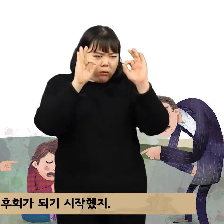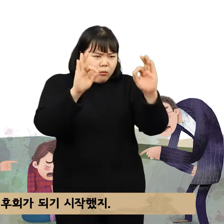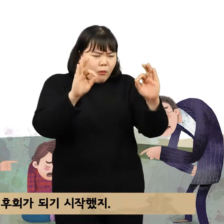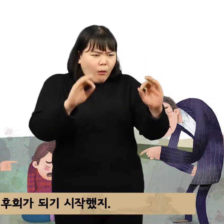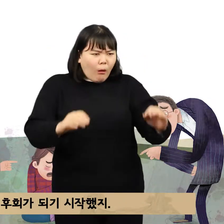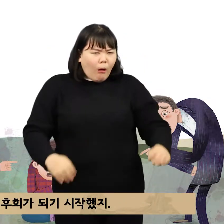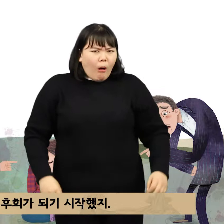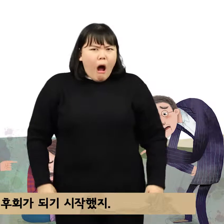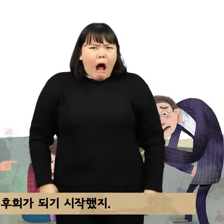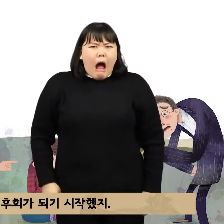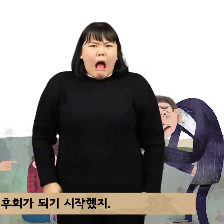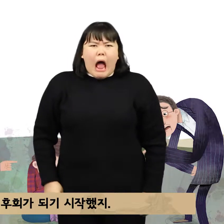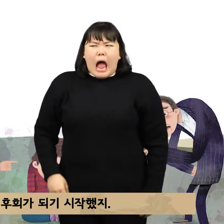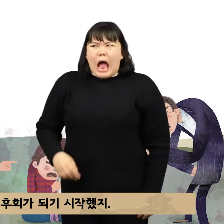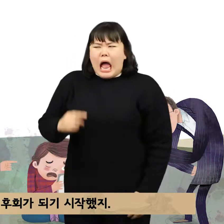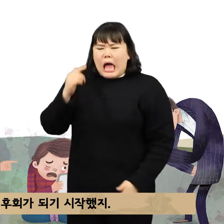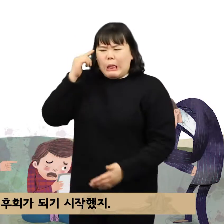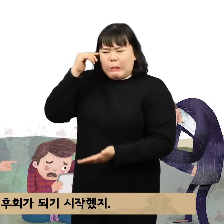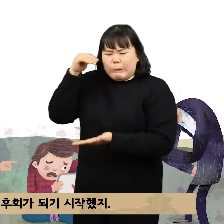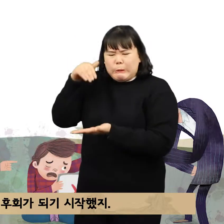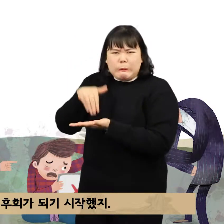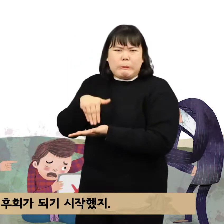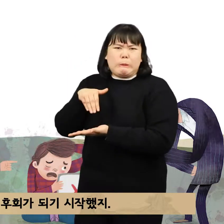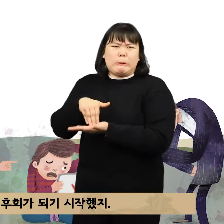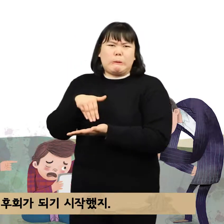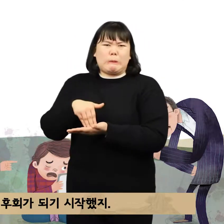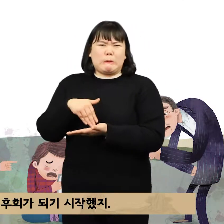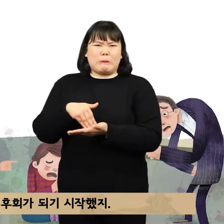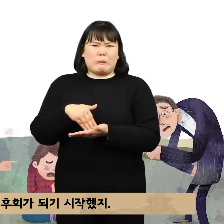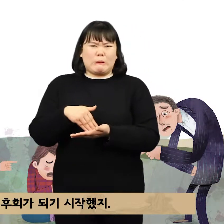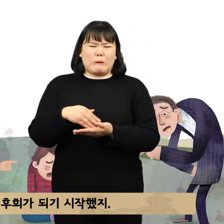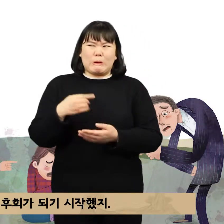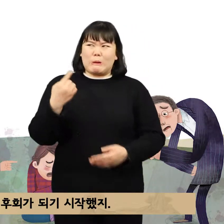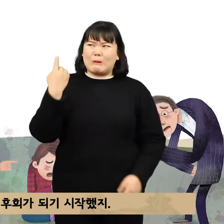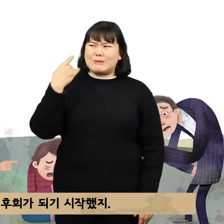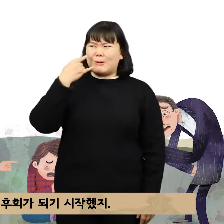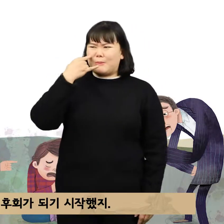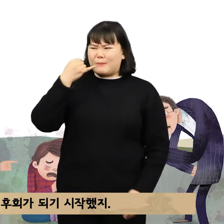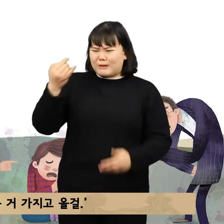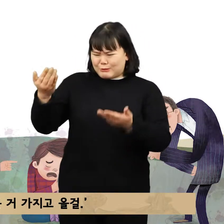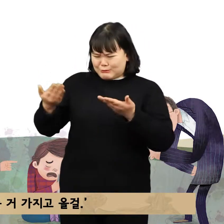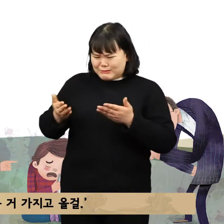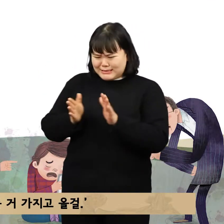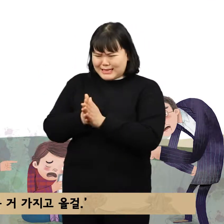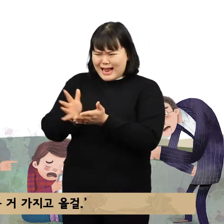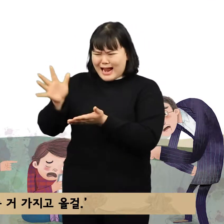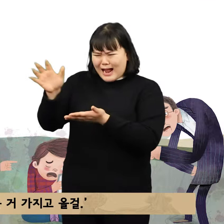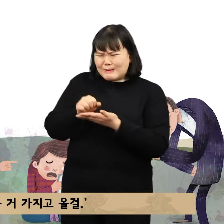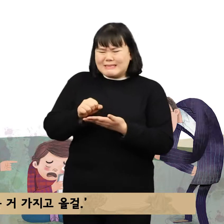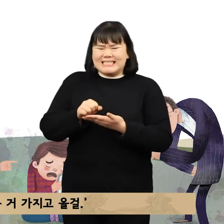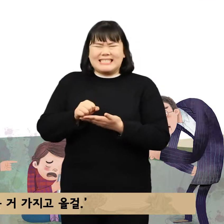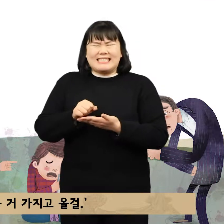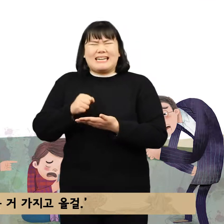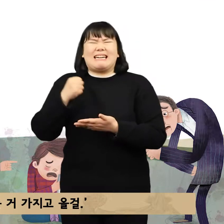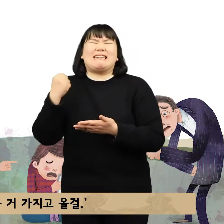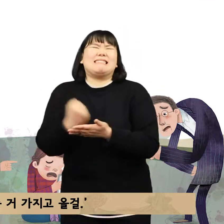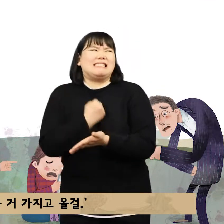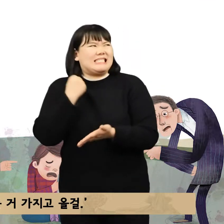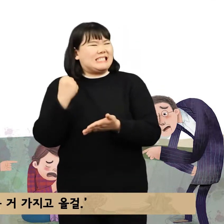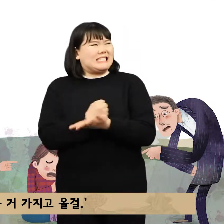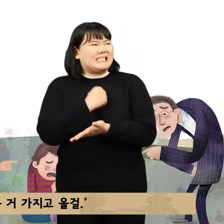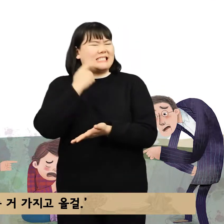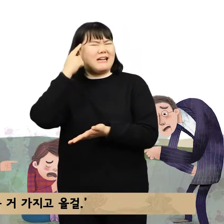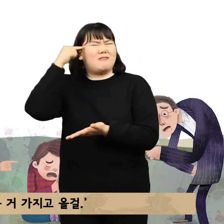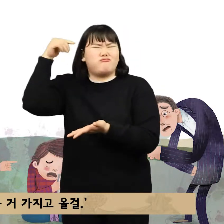근영이도 그제야 조금 후회가 되기 시작했지. 엄마가 준비해 준 거 가지고